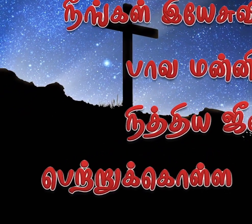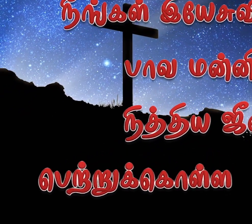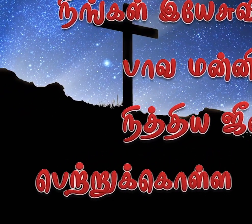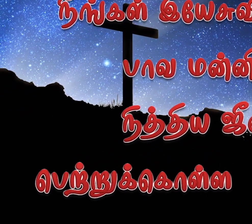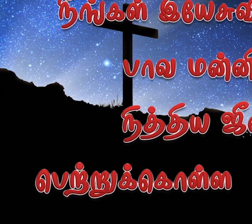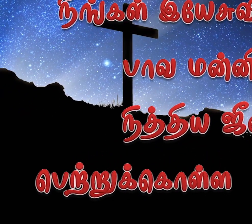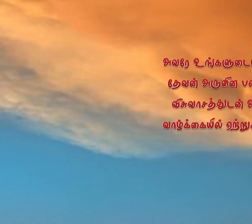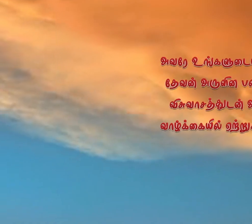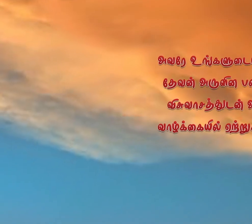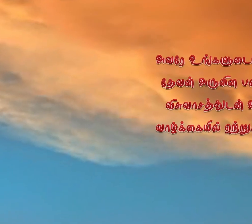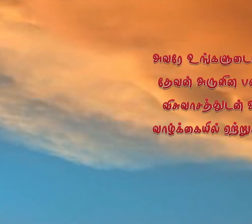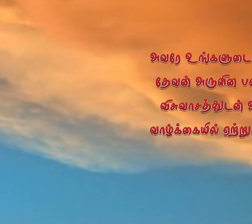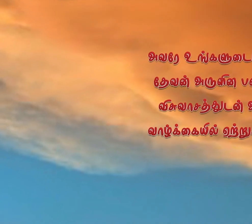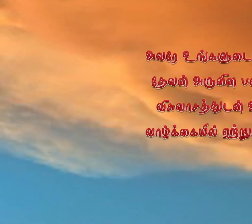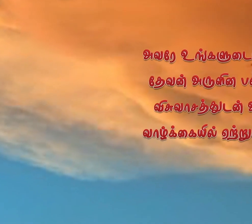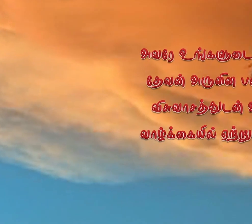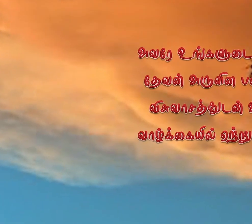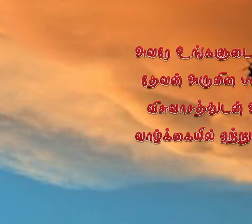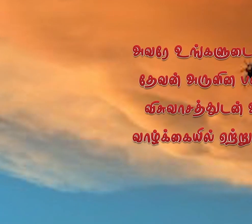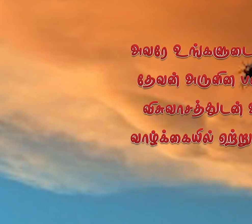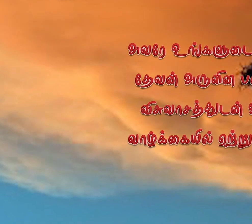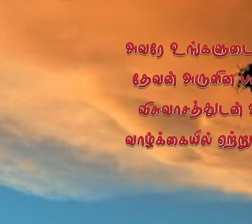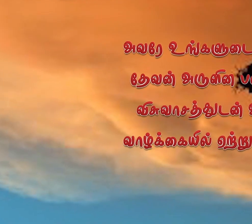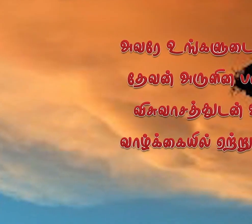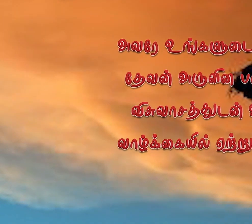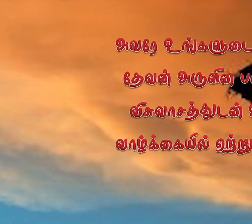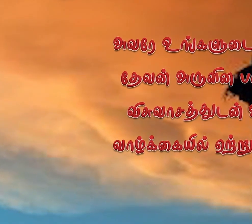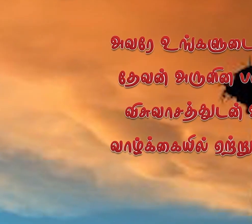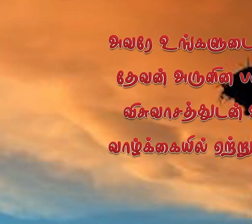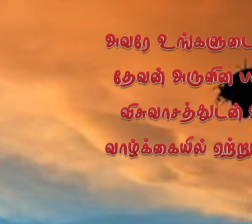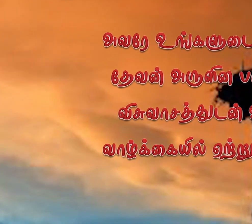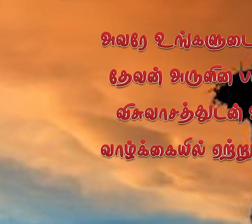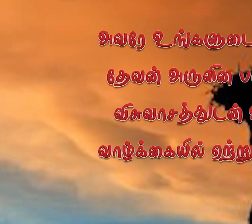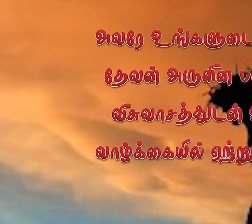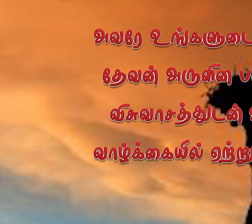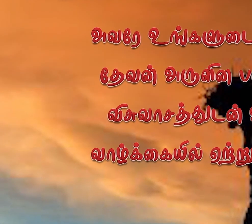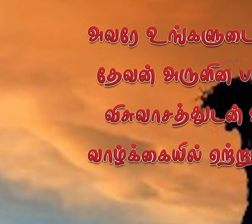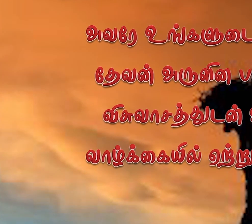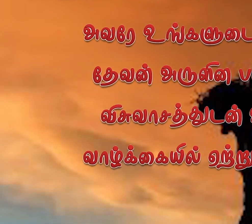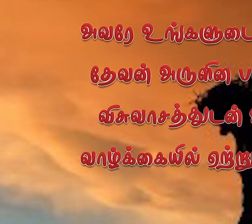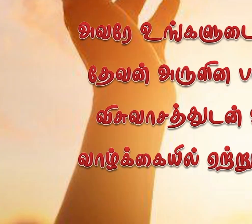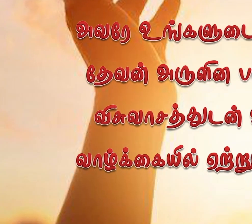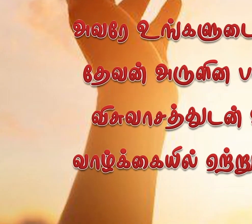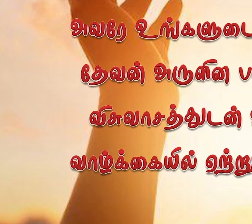பெற்றுக்கொள்ள வேண்டுமானால் அவரே உங்கள் பாவத்திற்காக தேவன் அருளிய பலி என உணர்ந்து